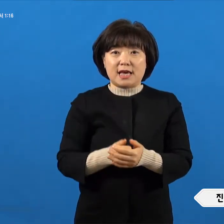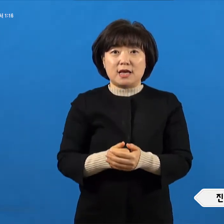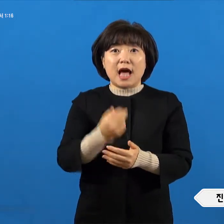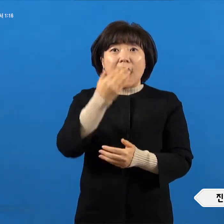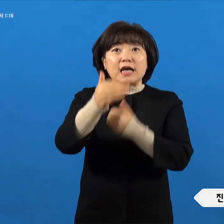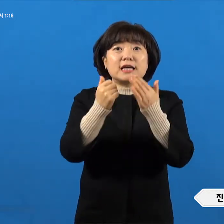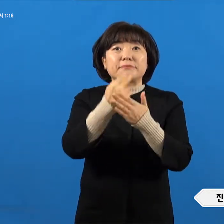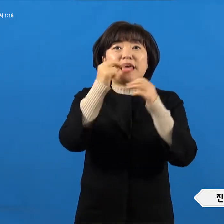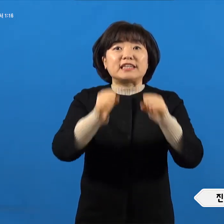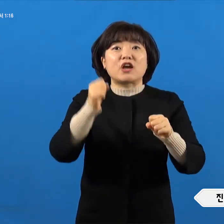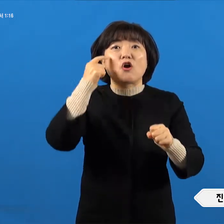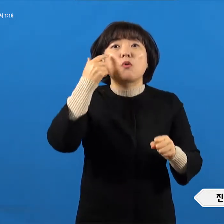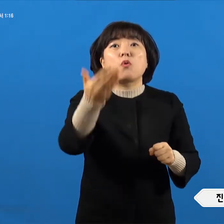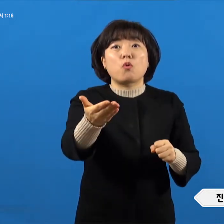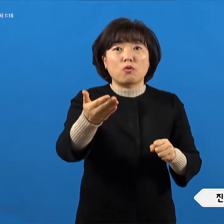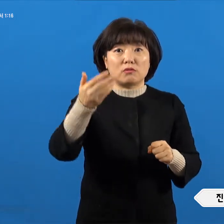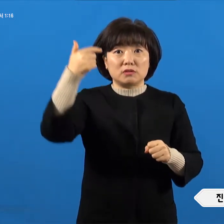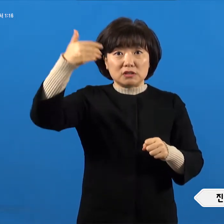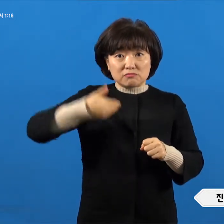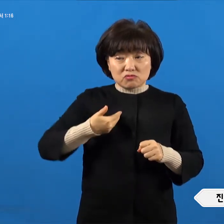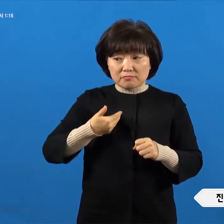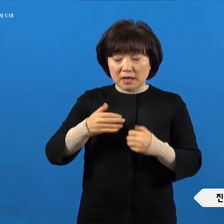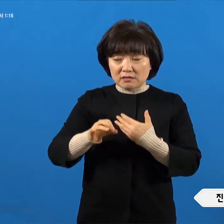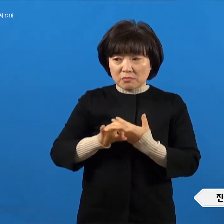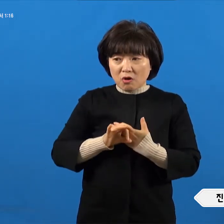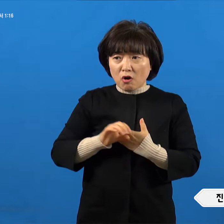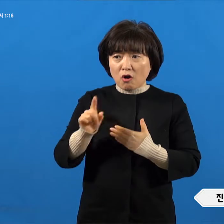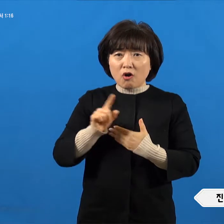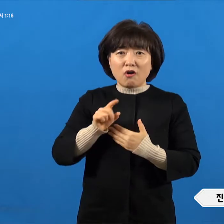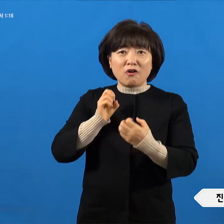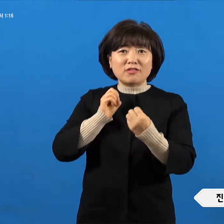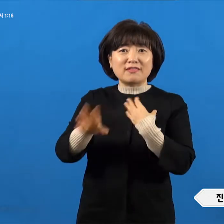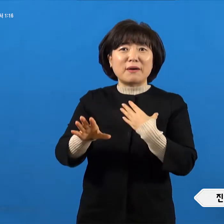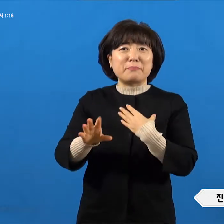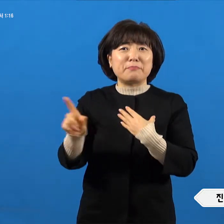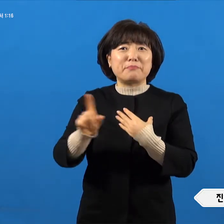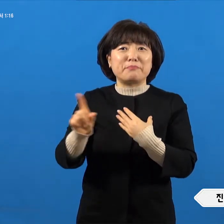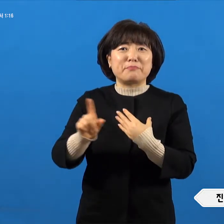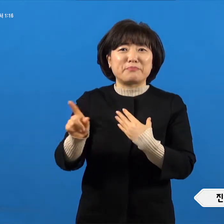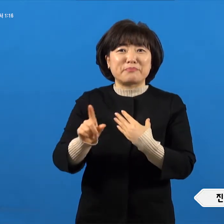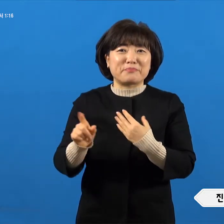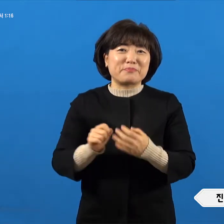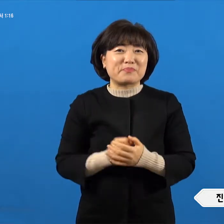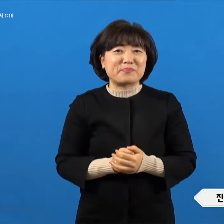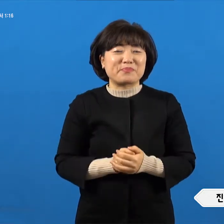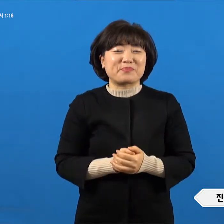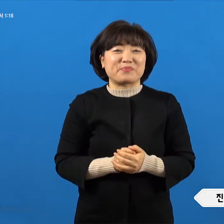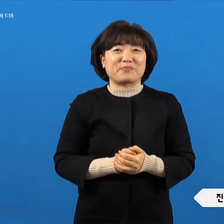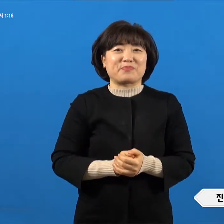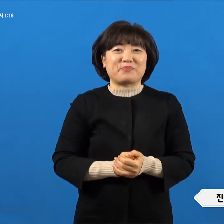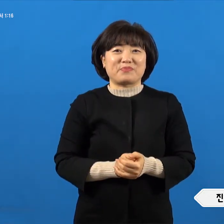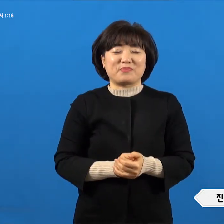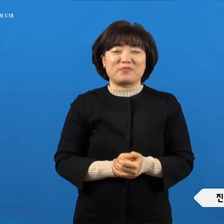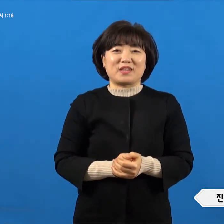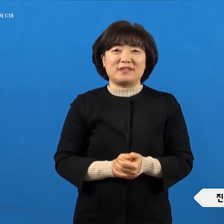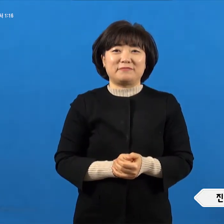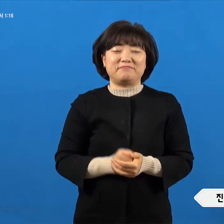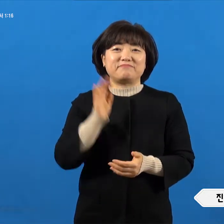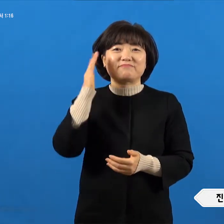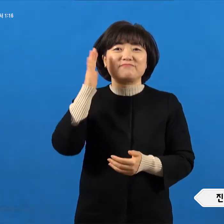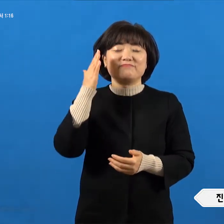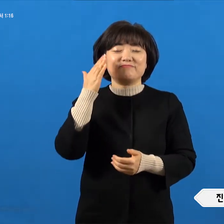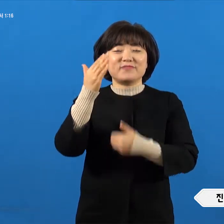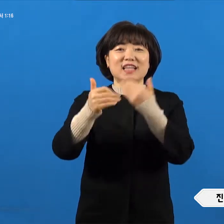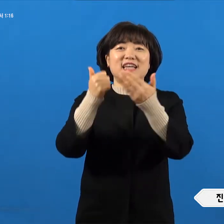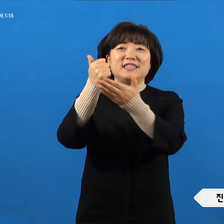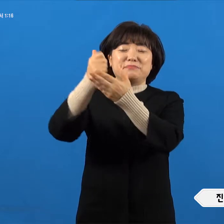하나님 계셔요? 라고 묻는다면 그 순간 어떻게 여러분 반응하시겠습니까?